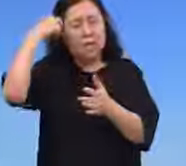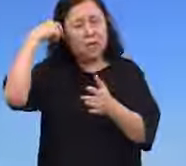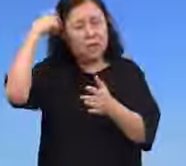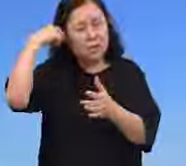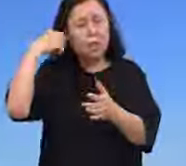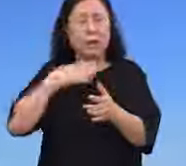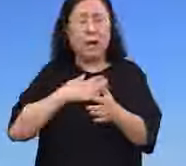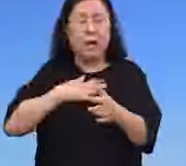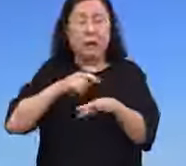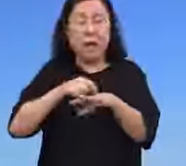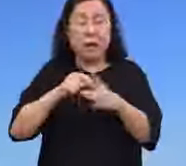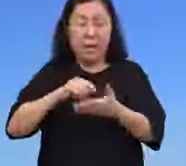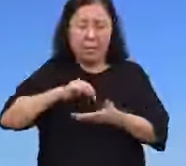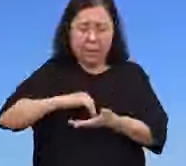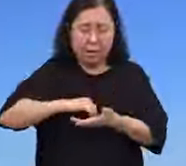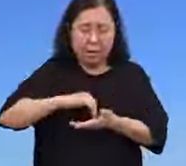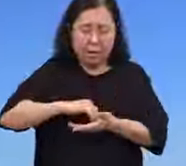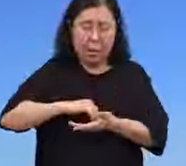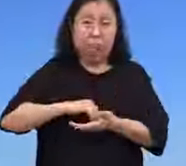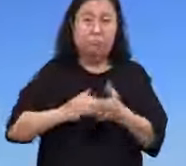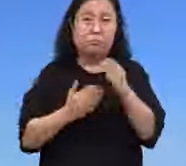회개가 나오는 겁니다.